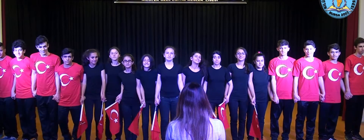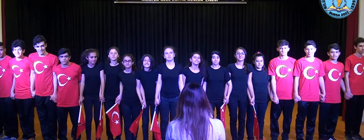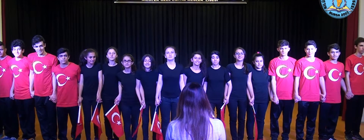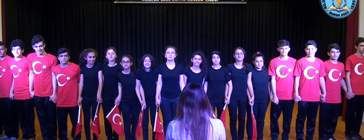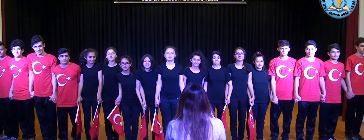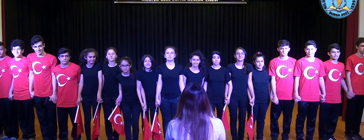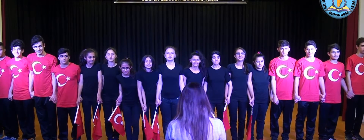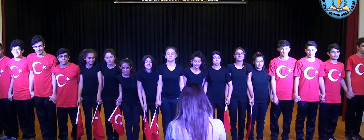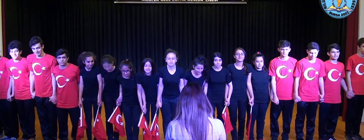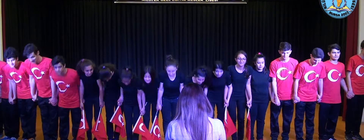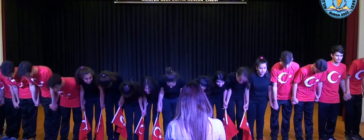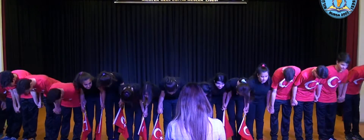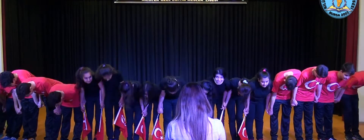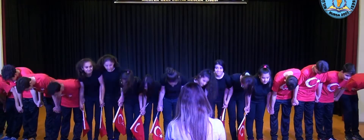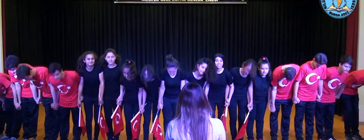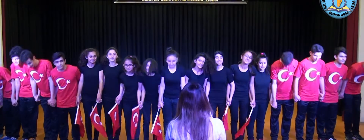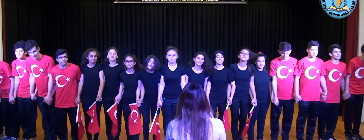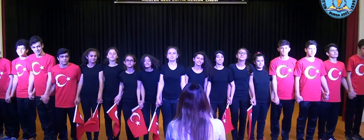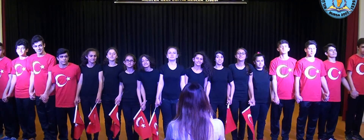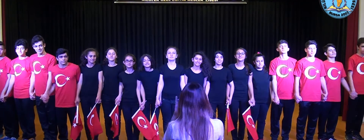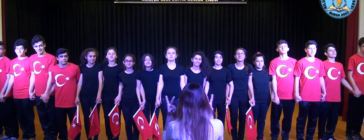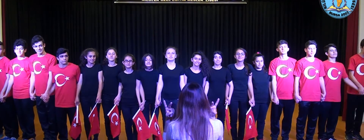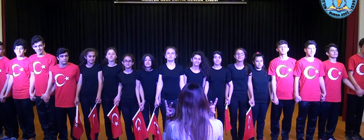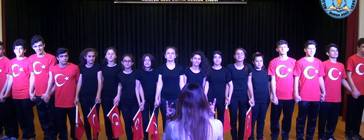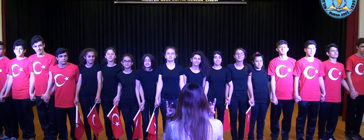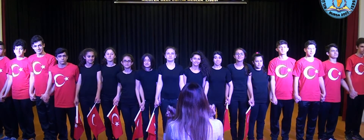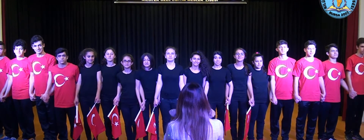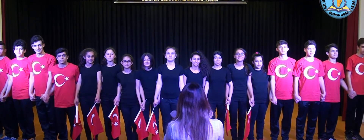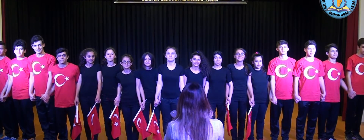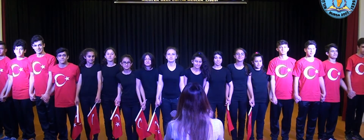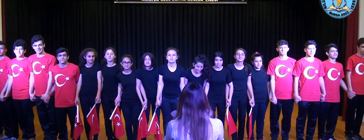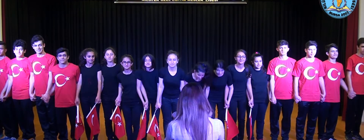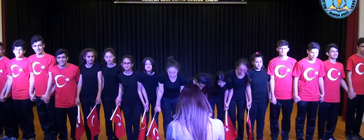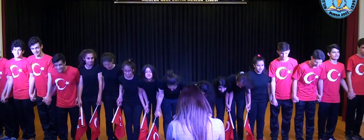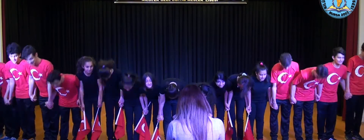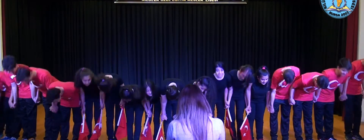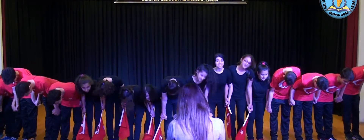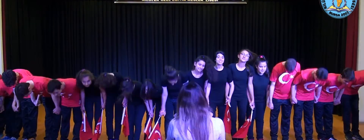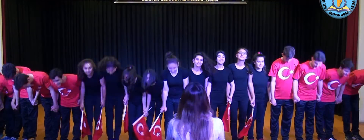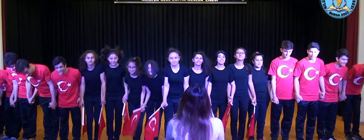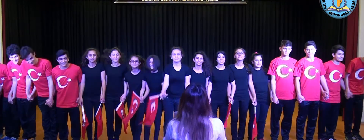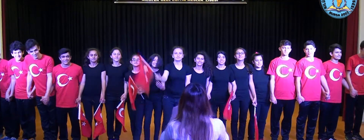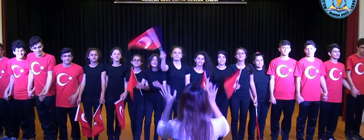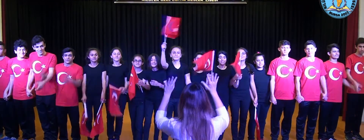yazılacak Yüce Ertaş'a Yaşa Mustafa Kemal Paşa Yaşa